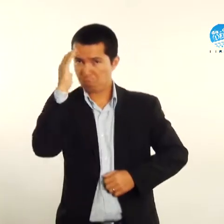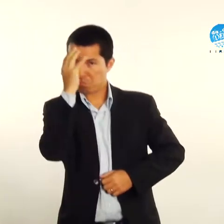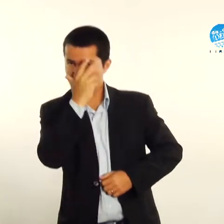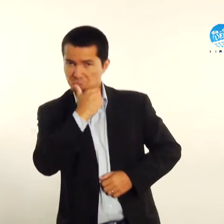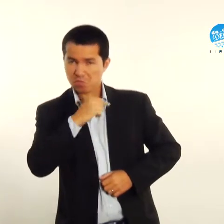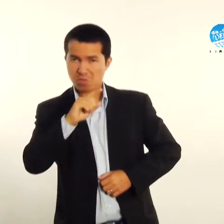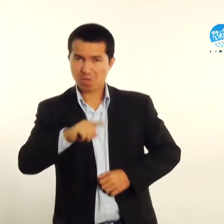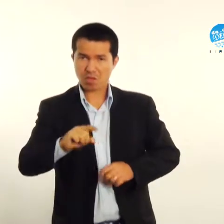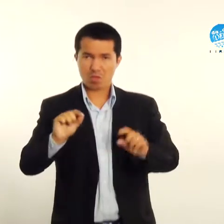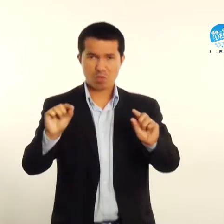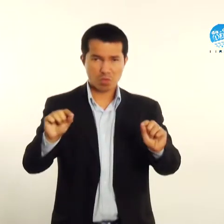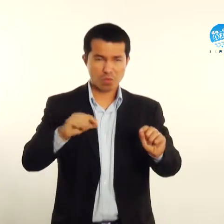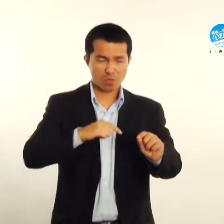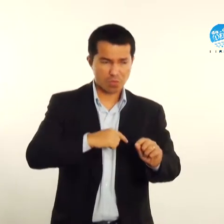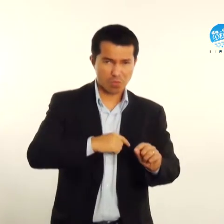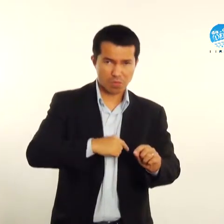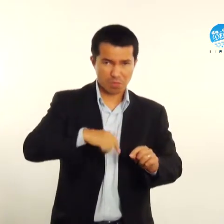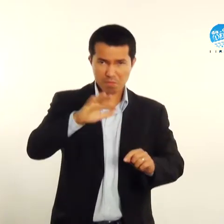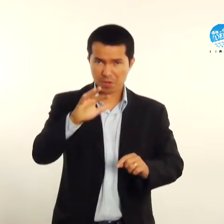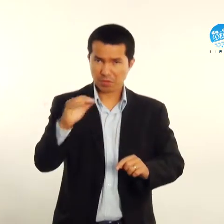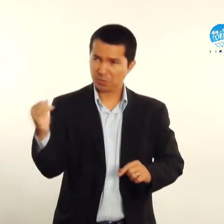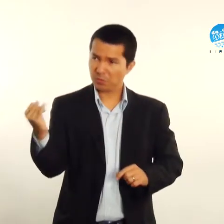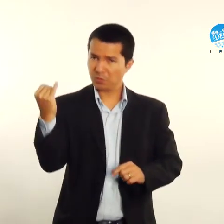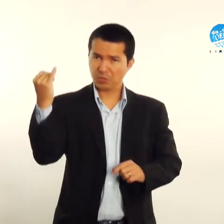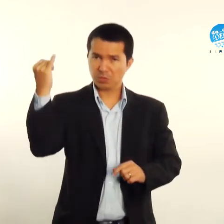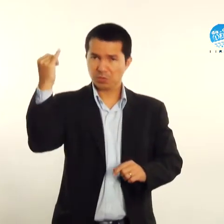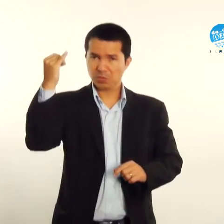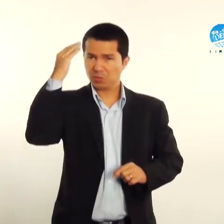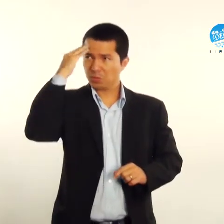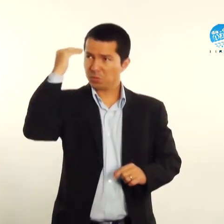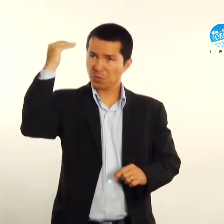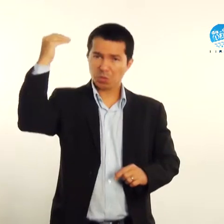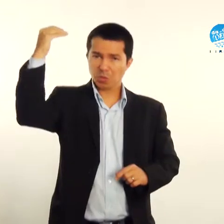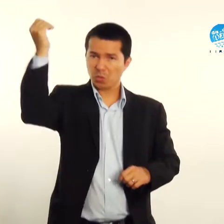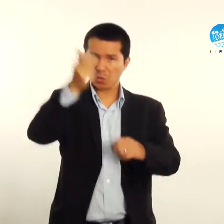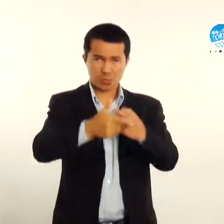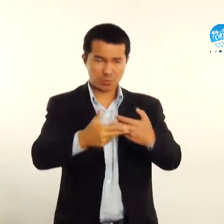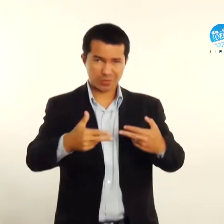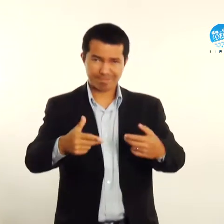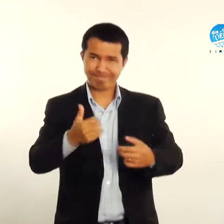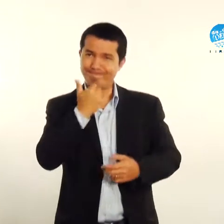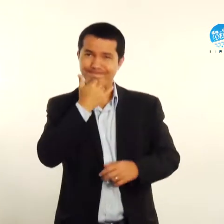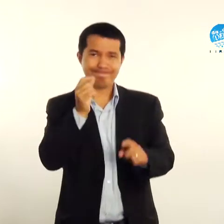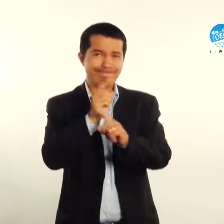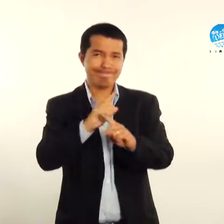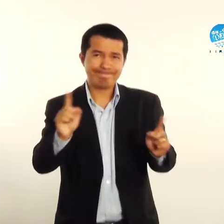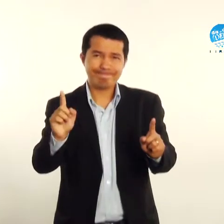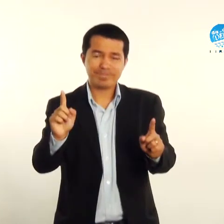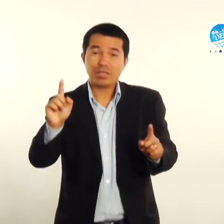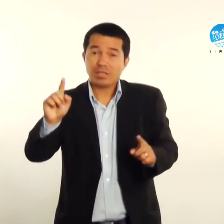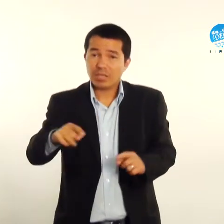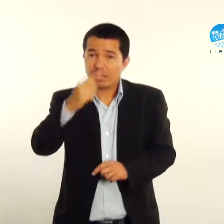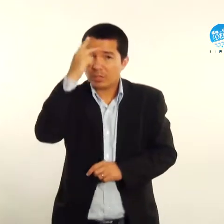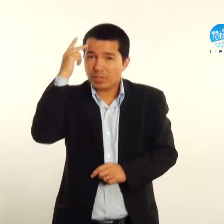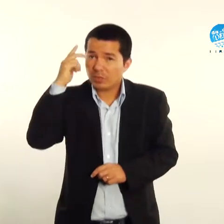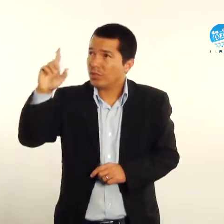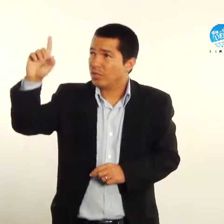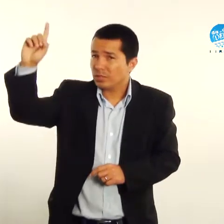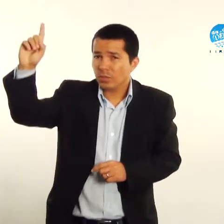é aquele que se deixa conduzir pelo Todo-Poderoso e ser